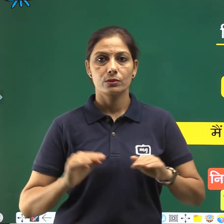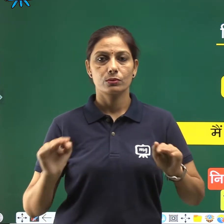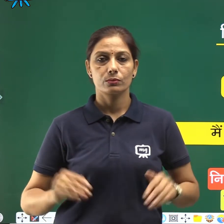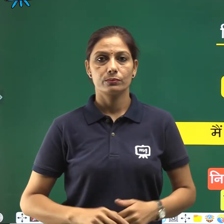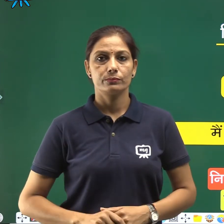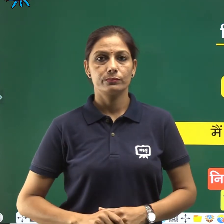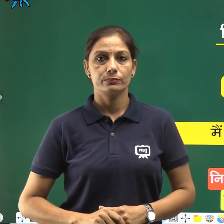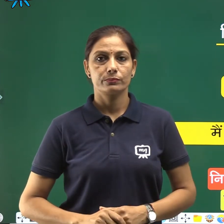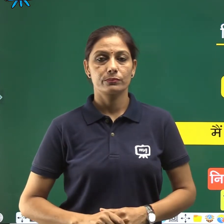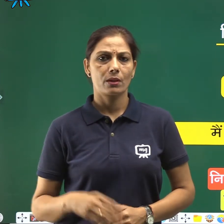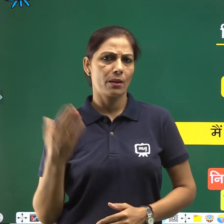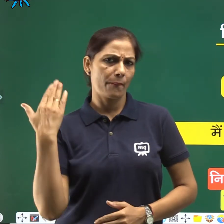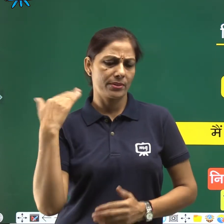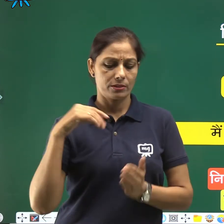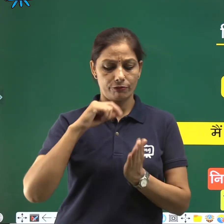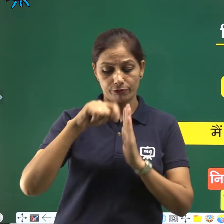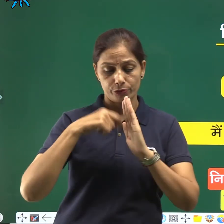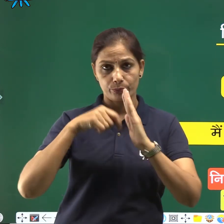बच्चों, पिछले वीडियो में